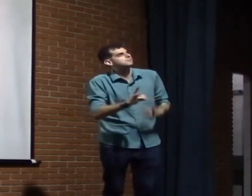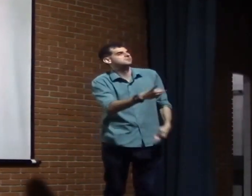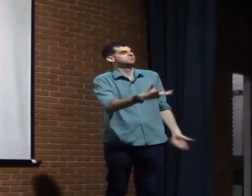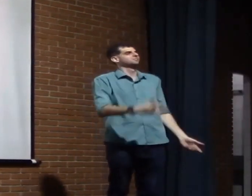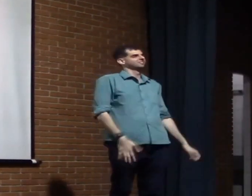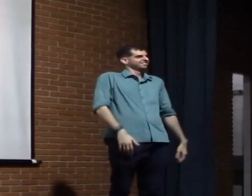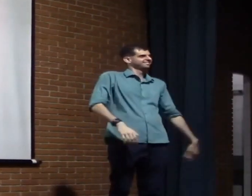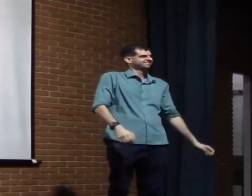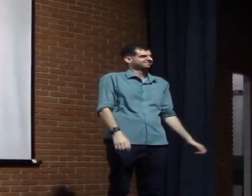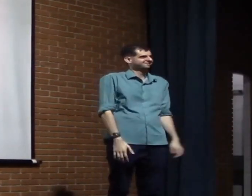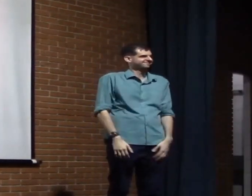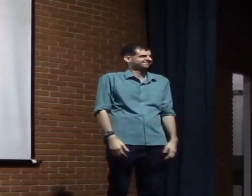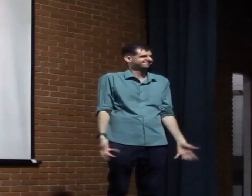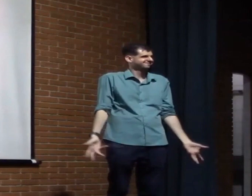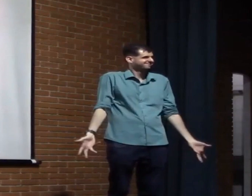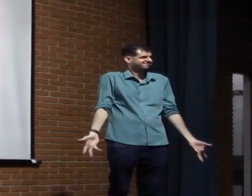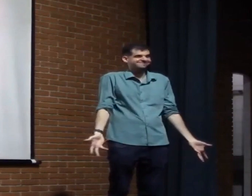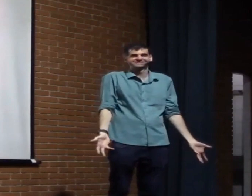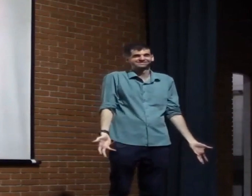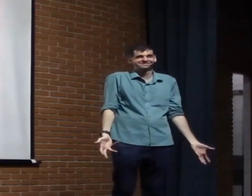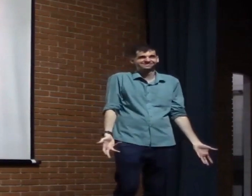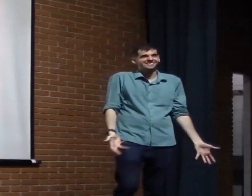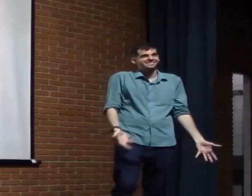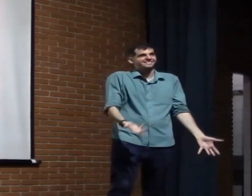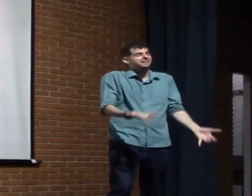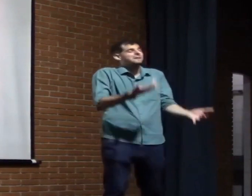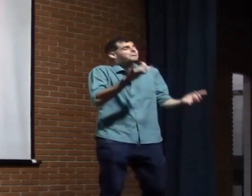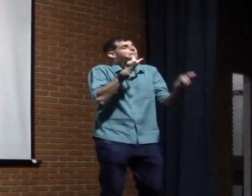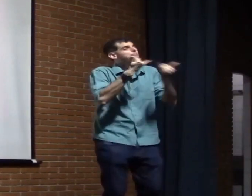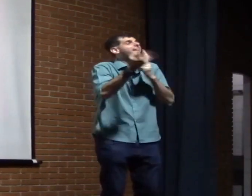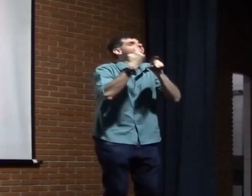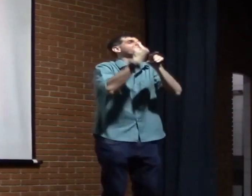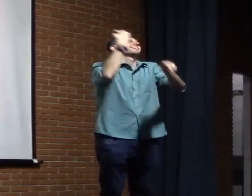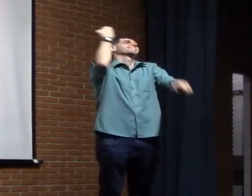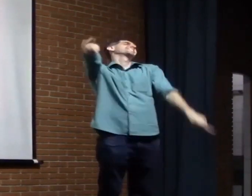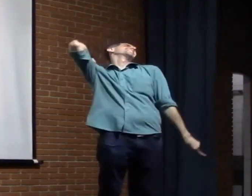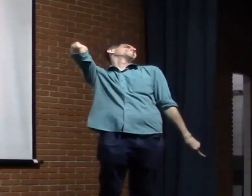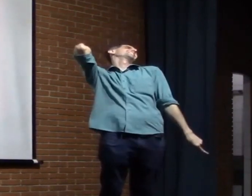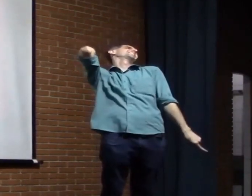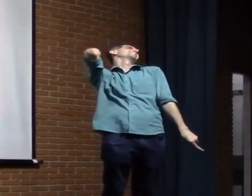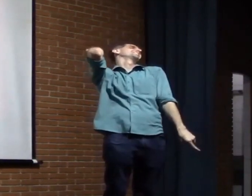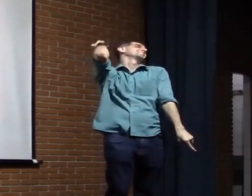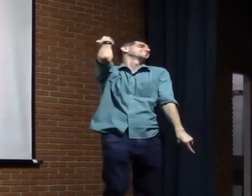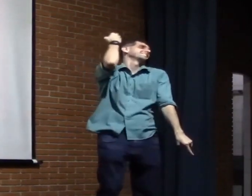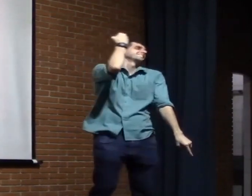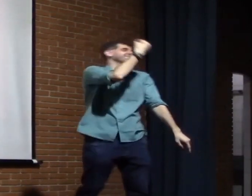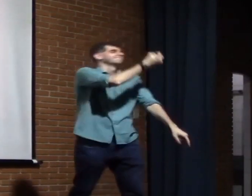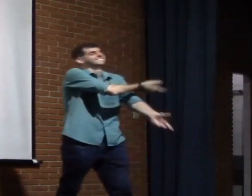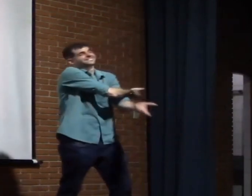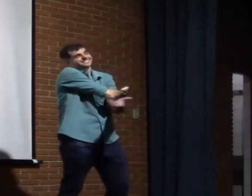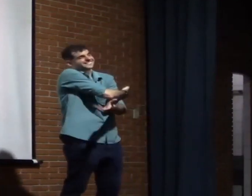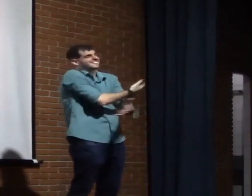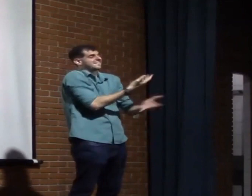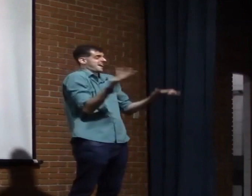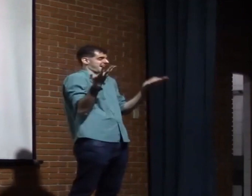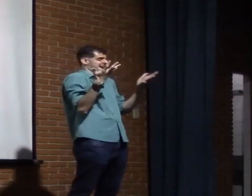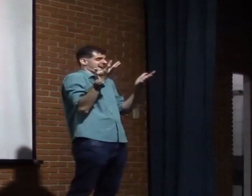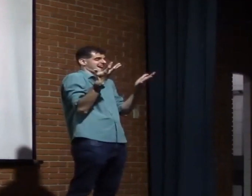fica? O problema continua. Pensa bem. Parece que a gente está vivenciando a mesma